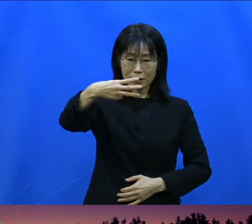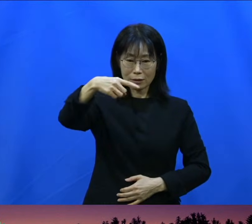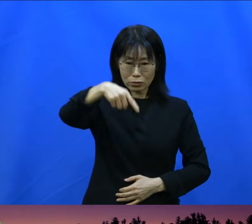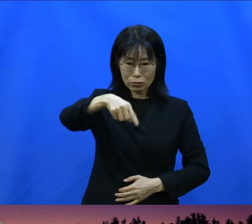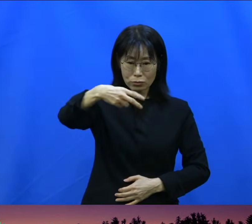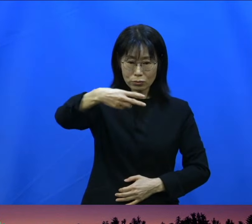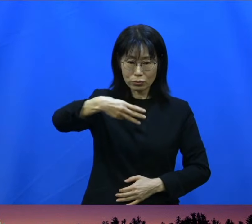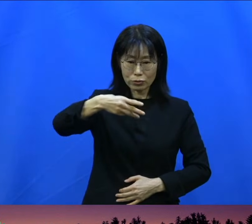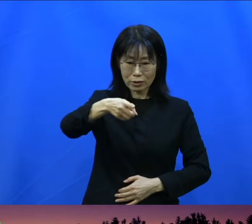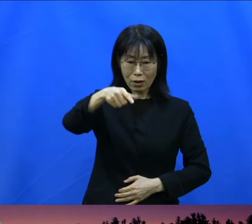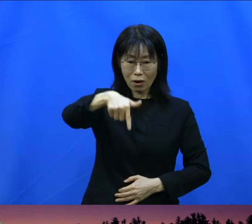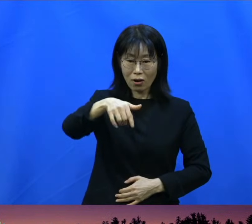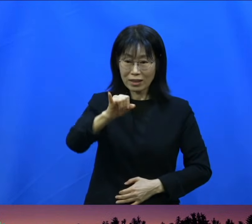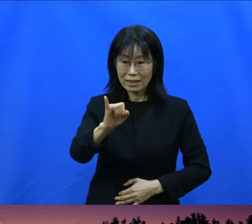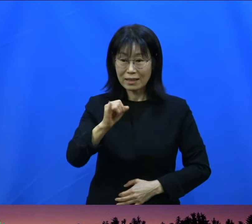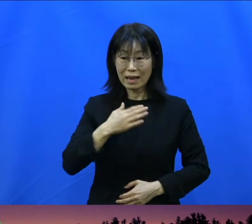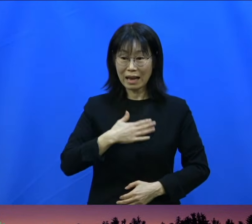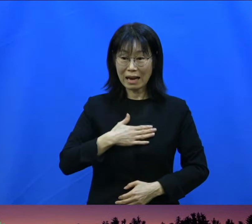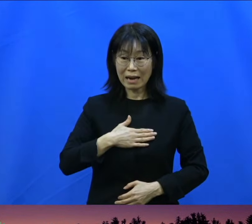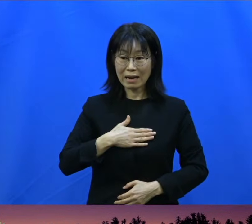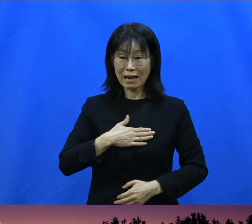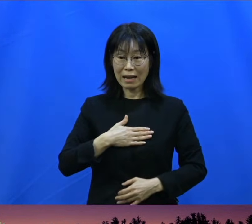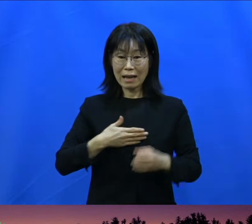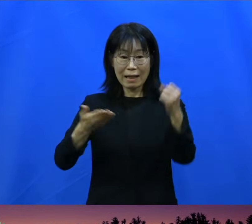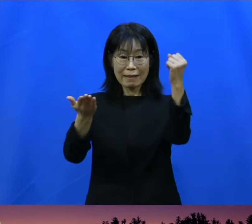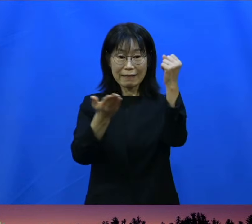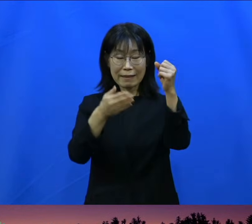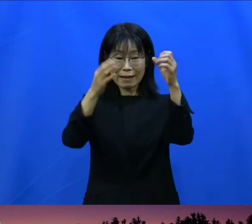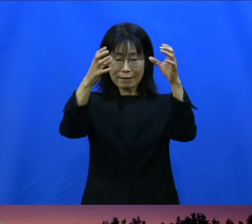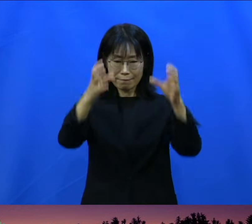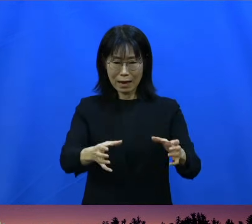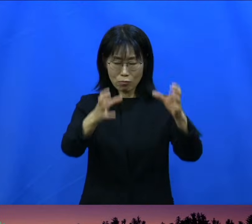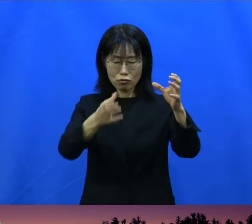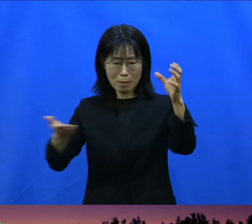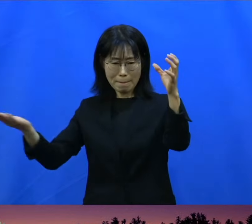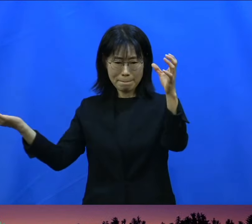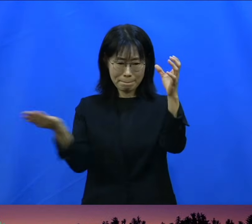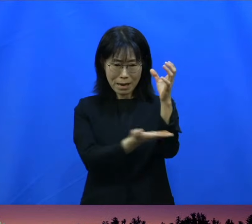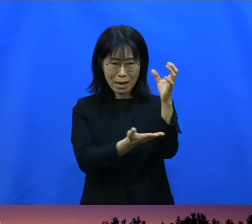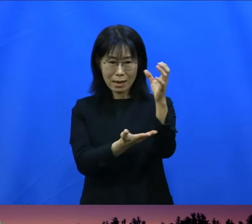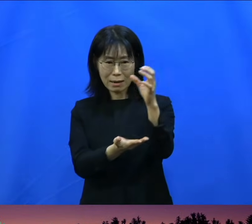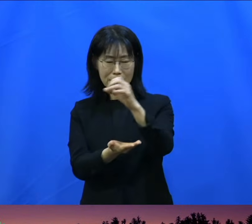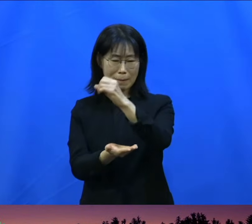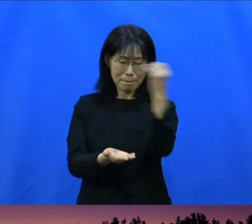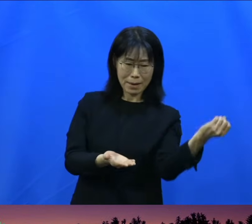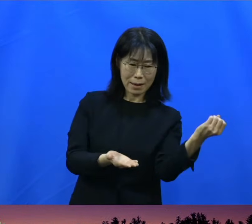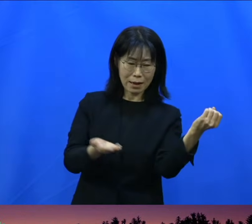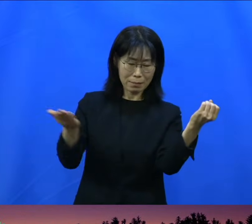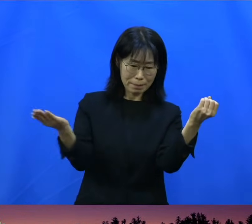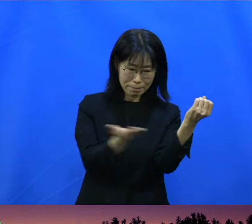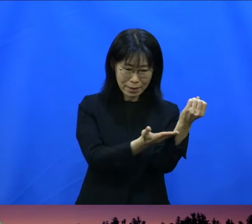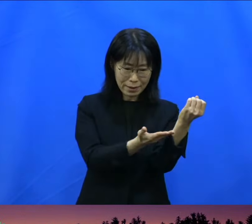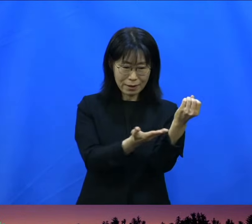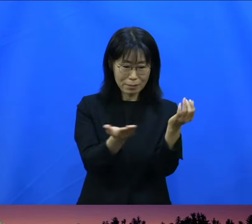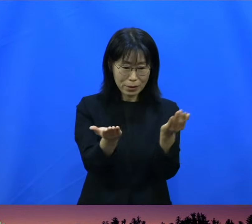오늘 이 자리에 나온 우리 모두가 그 이 땅에 남은 거루터기가 되기를